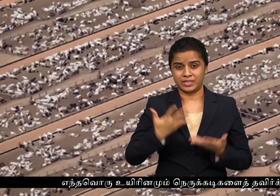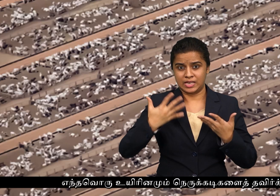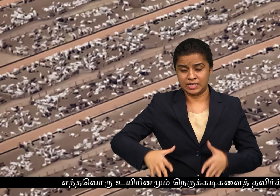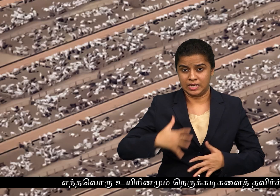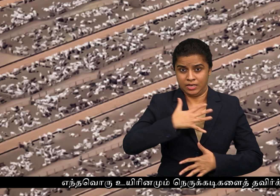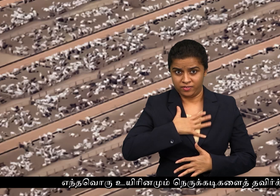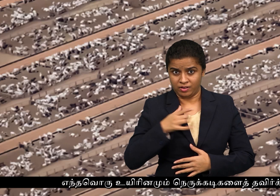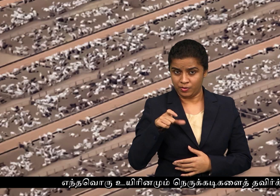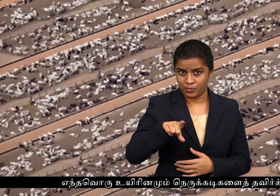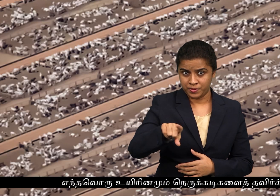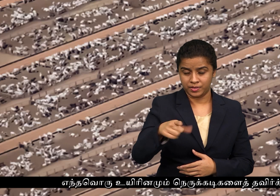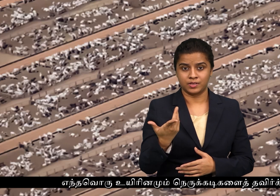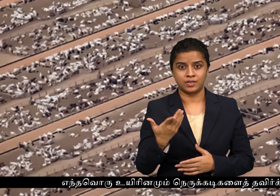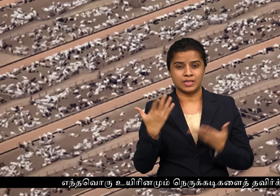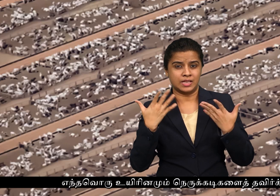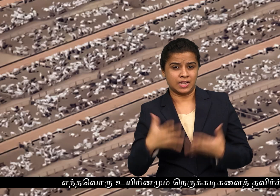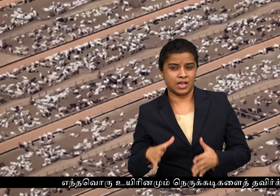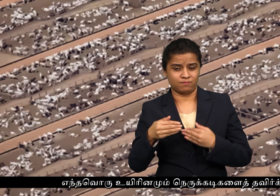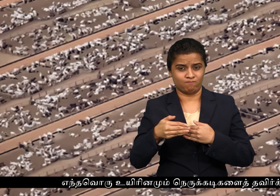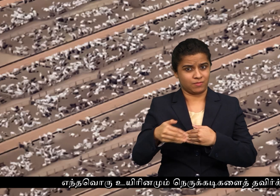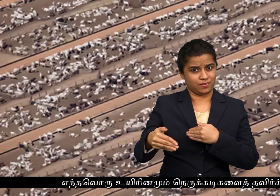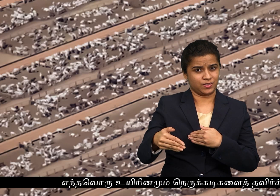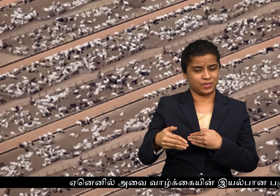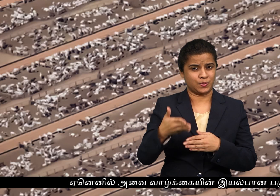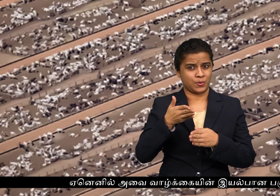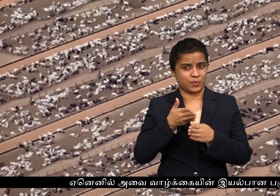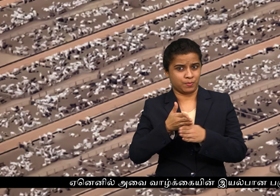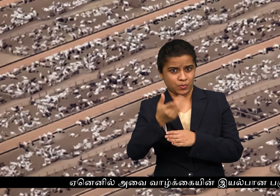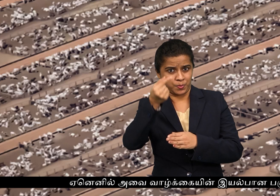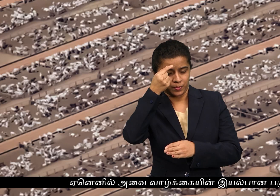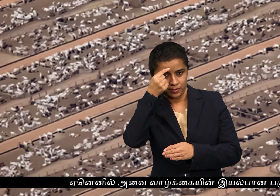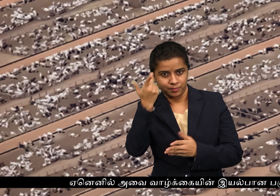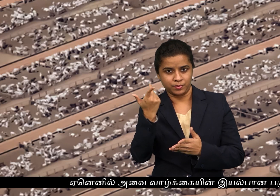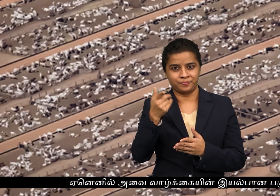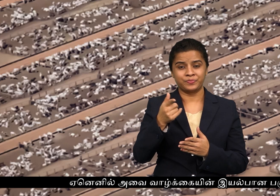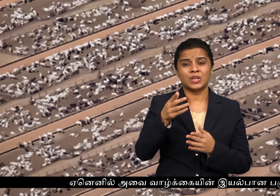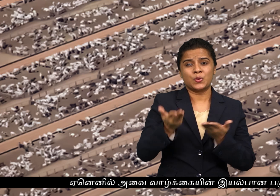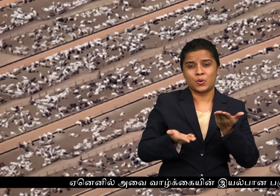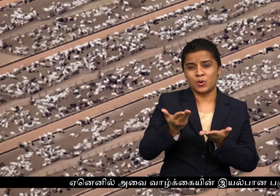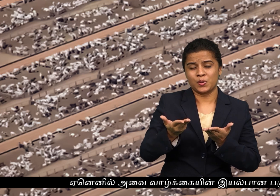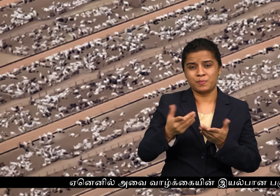எந்த ஒரு உயிரினமும் நெருக்கடிகளை தவிர்க்க முடியாது, ஏனெனில் அவை வாழ்க்கையின் இயல்பான